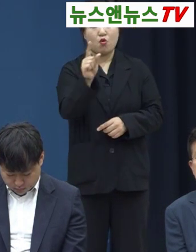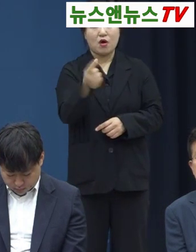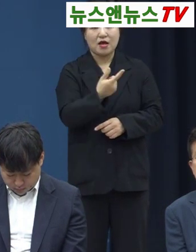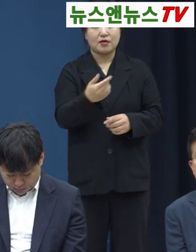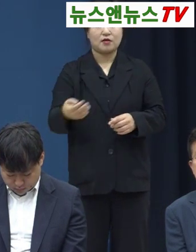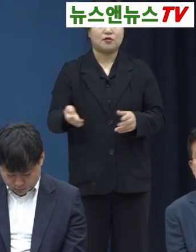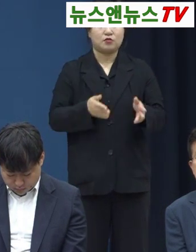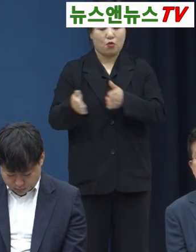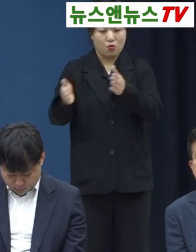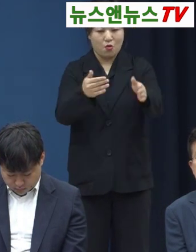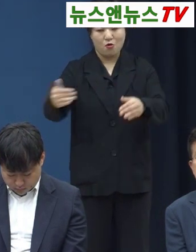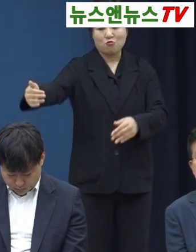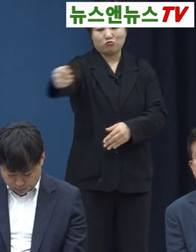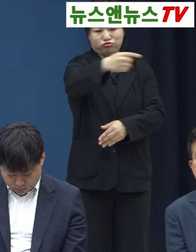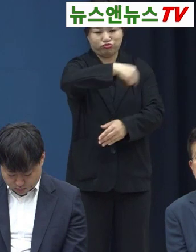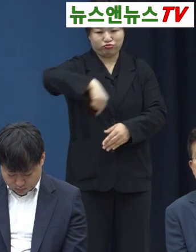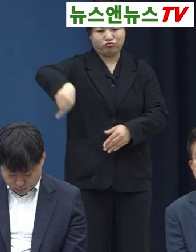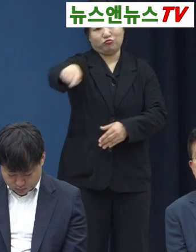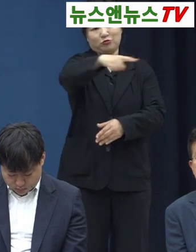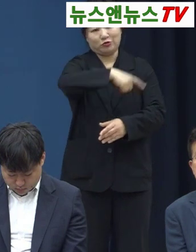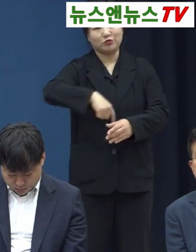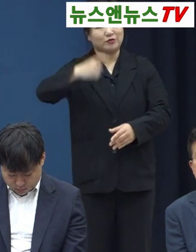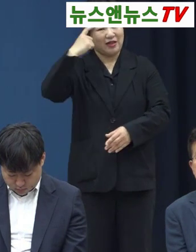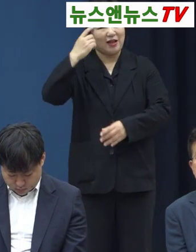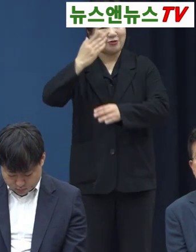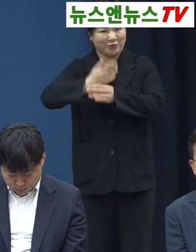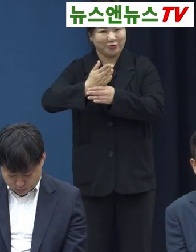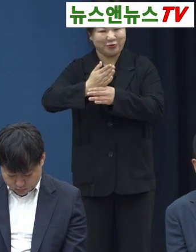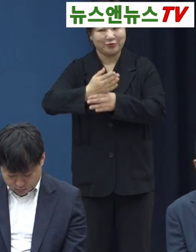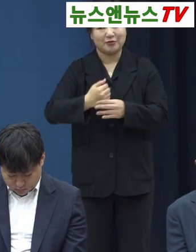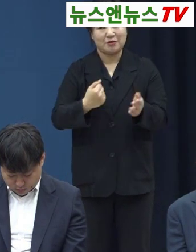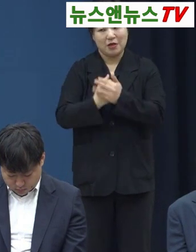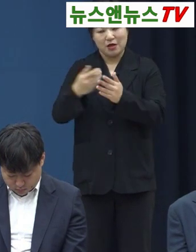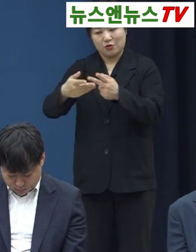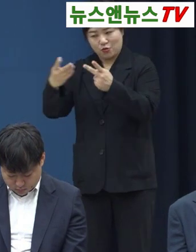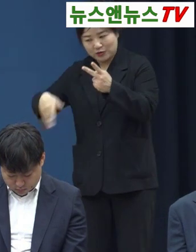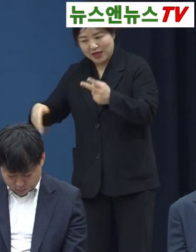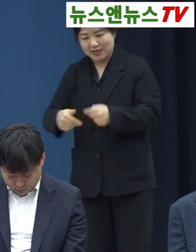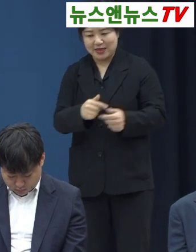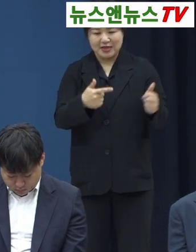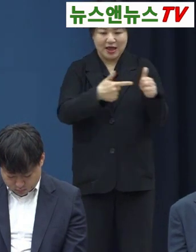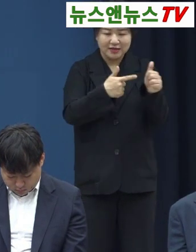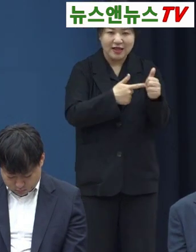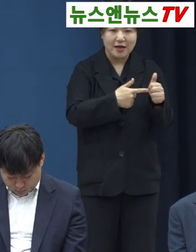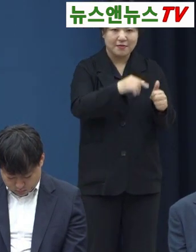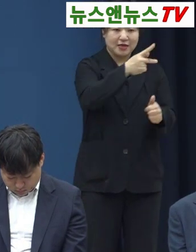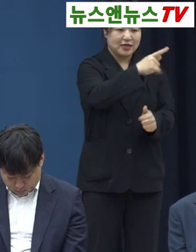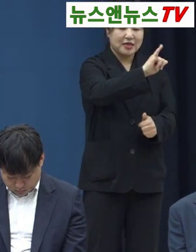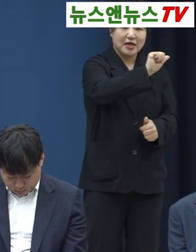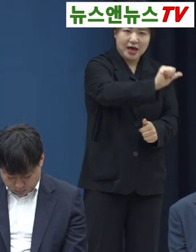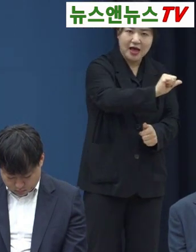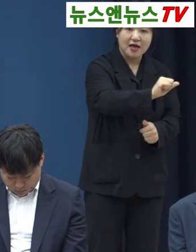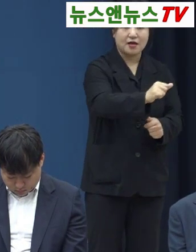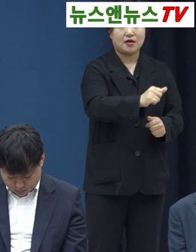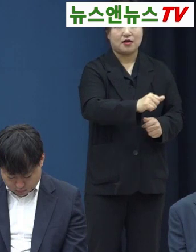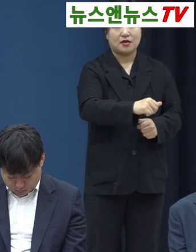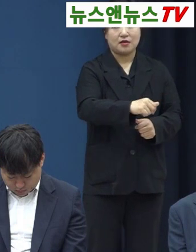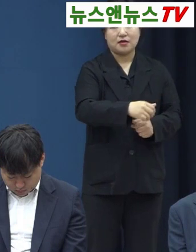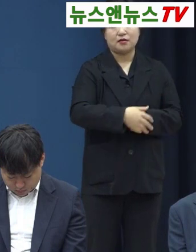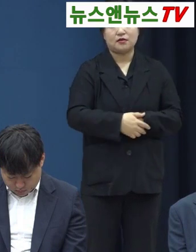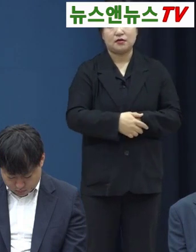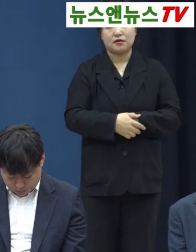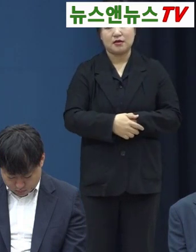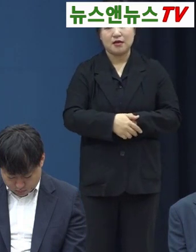한 바퀴 뺀 도로 순환도로를 지금 구상하고 있어요. 그래서 동탄에서 향남을 거쳐서 기아자동차 그리고 서해안에